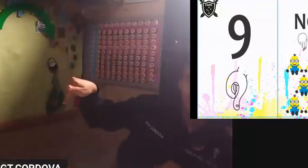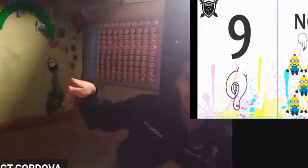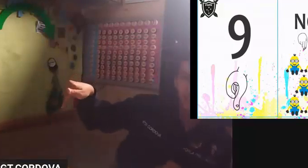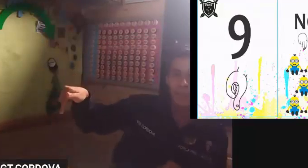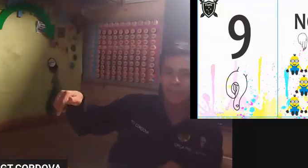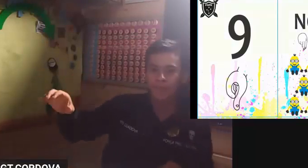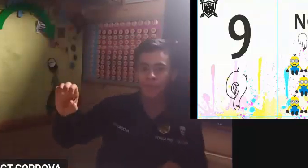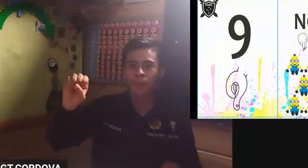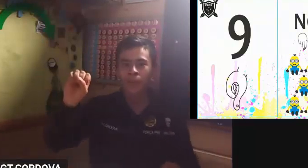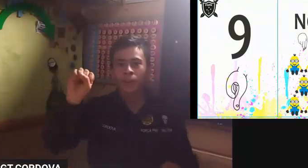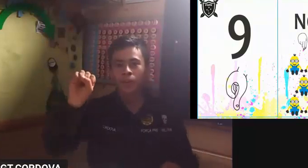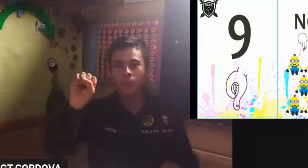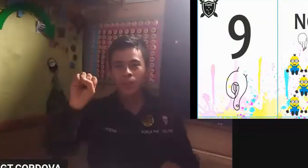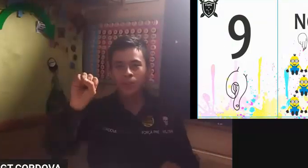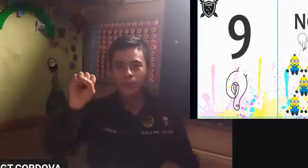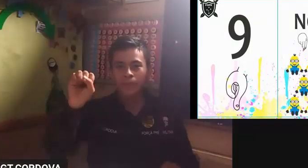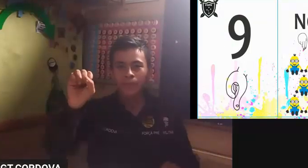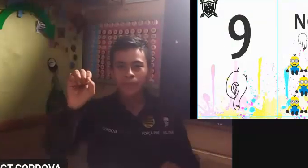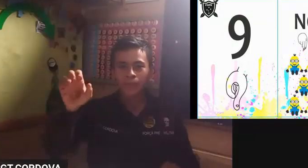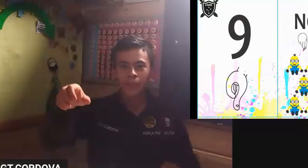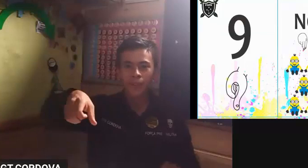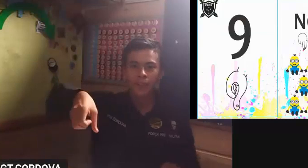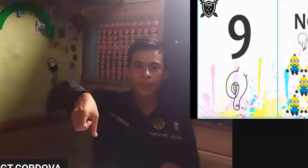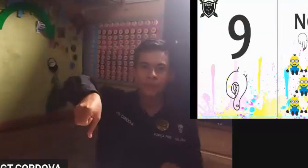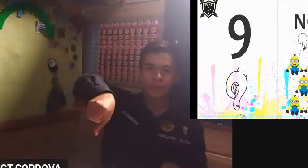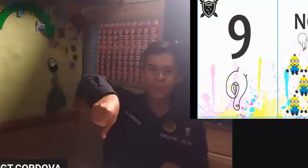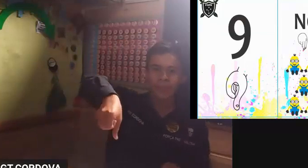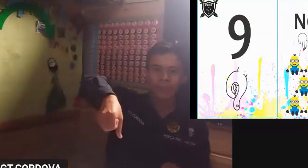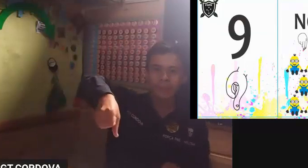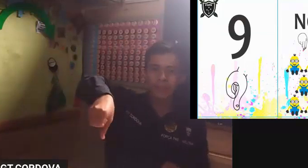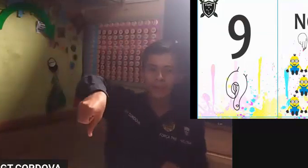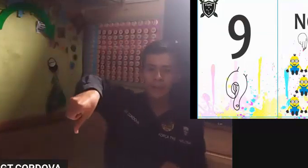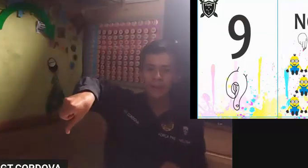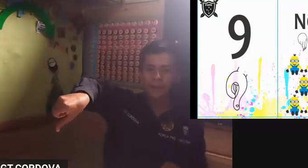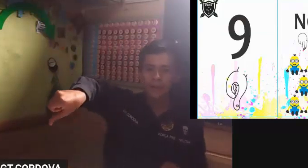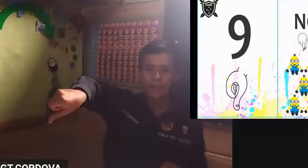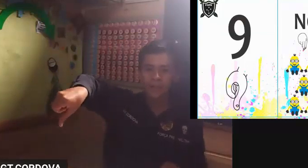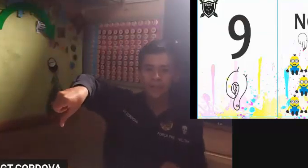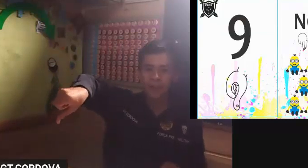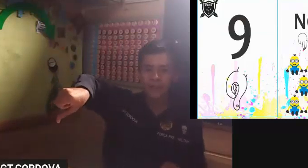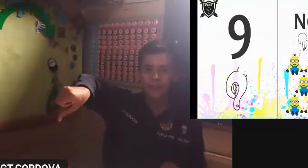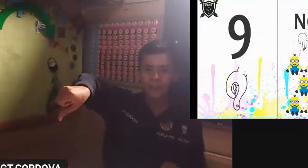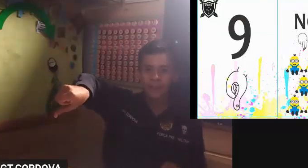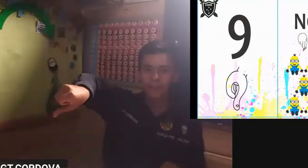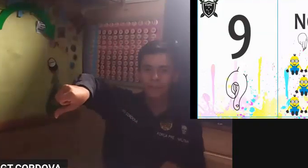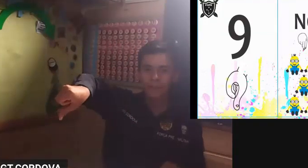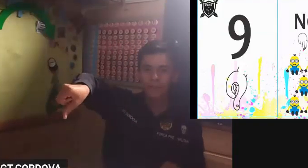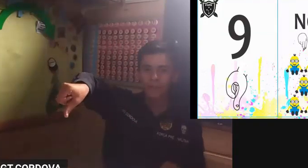7, 8 e, para finalizar, o 9.